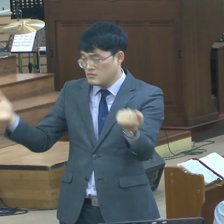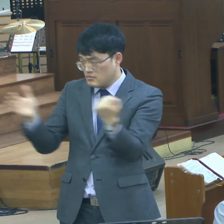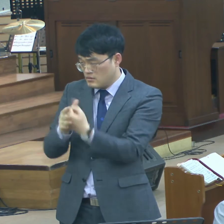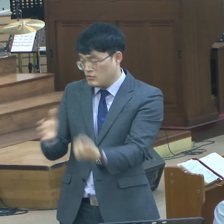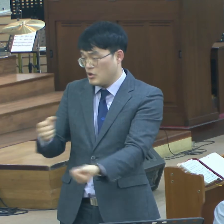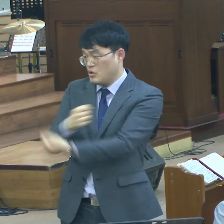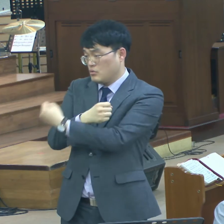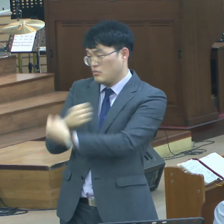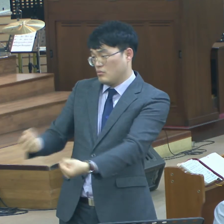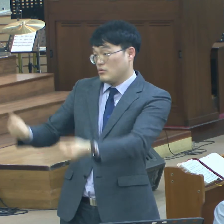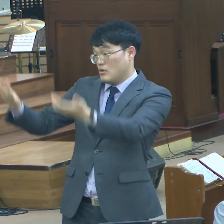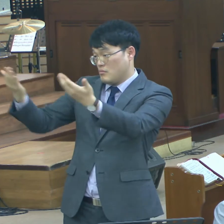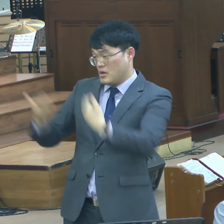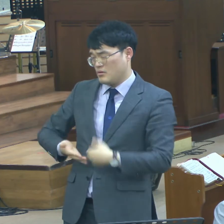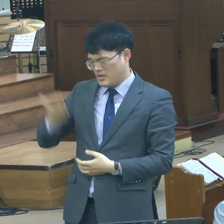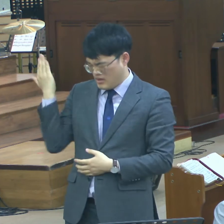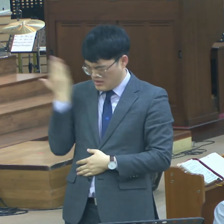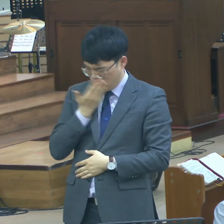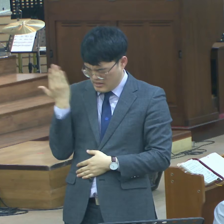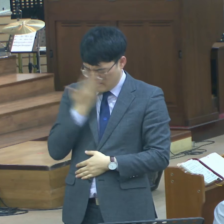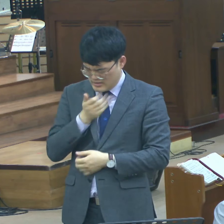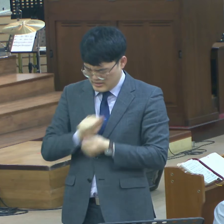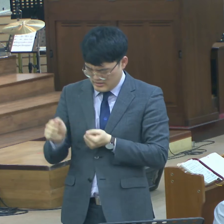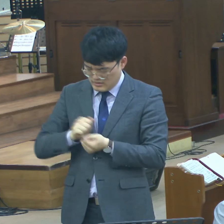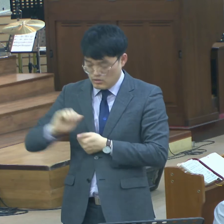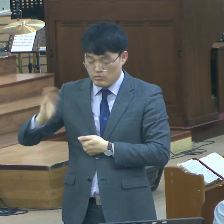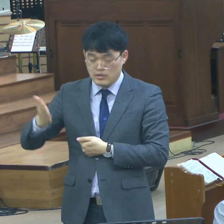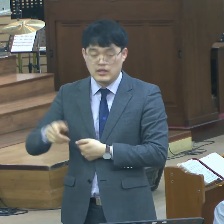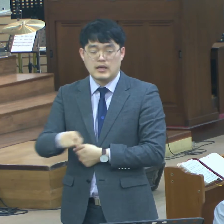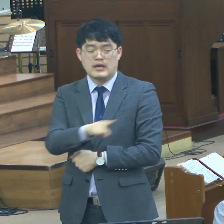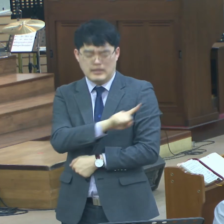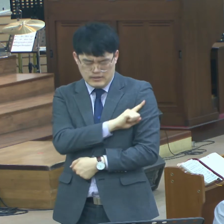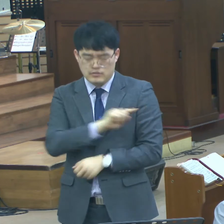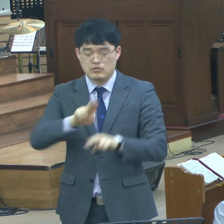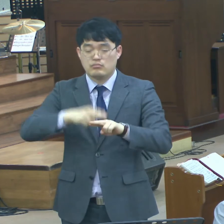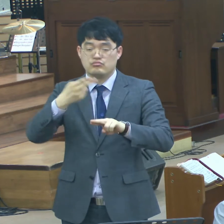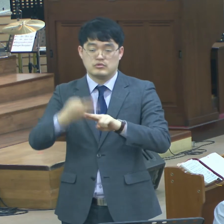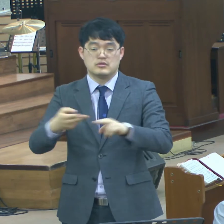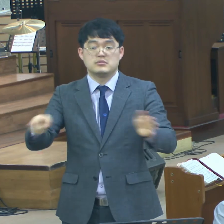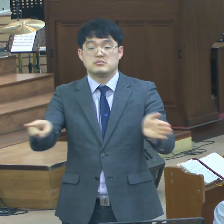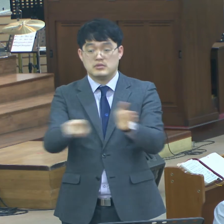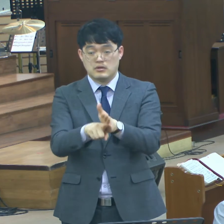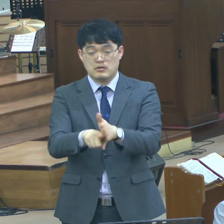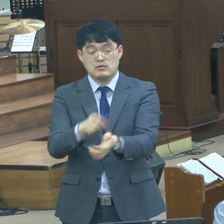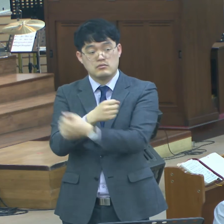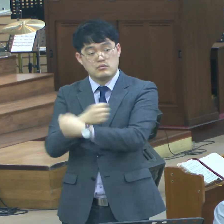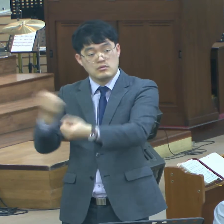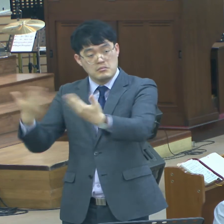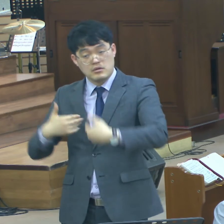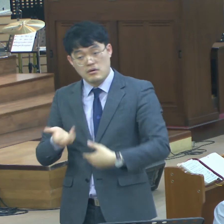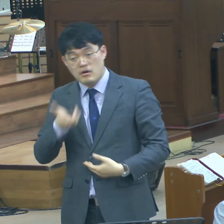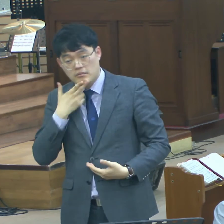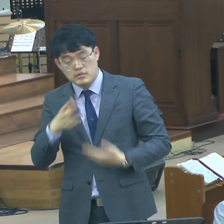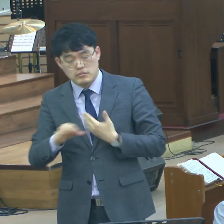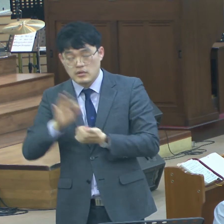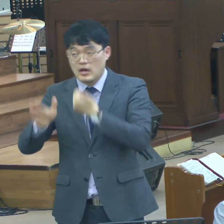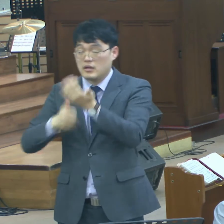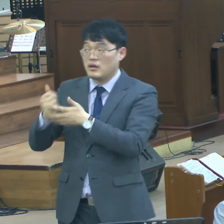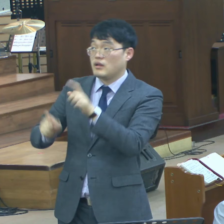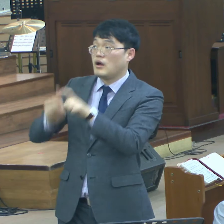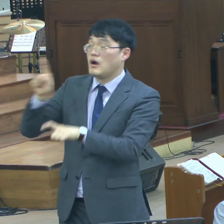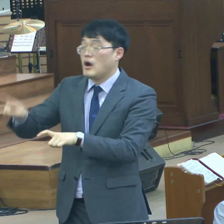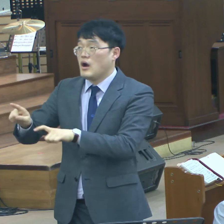의지하여 씻어지는 것이 가장 큰 축복인 줄 믿습니다. 만약에 용서를 받지 못한다면 하나님께 나아갈 수 있는